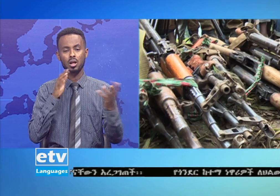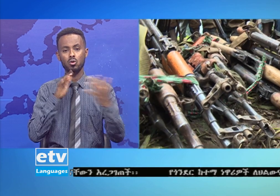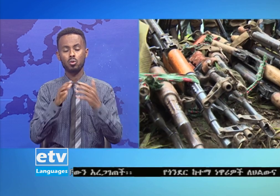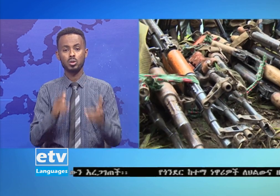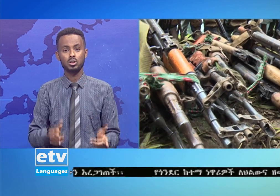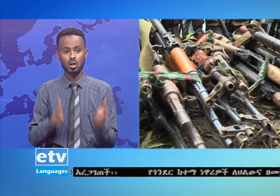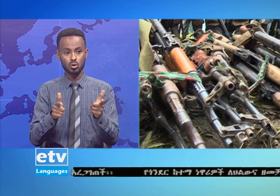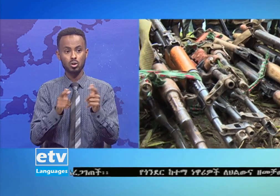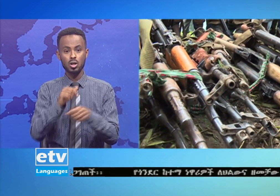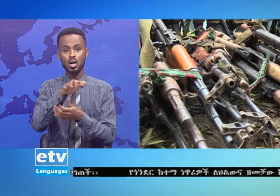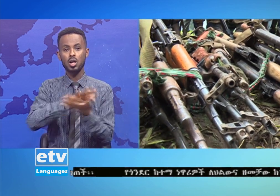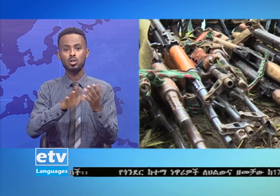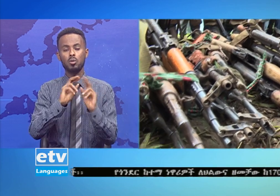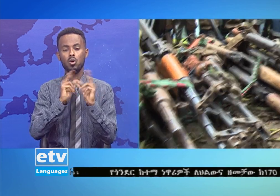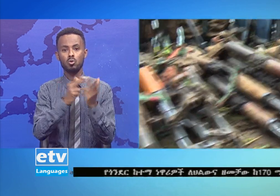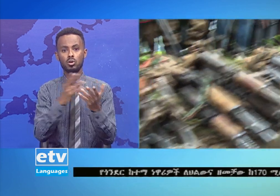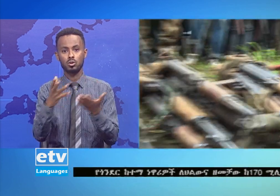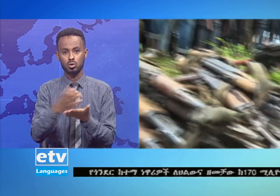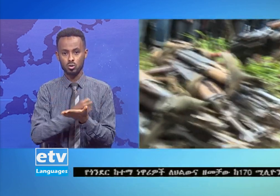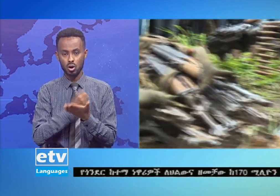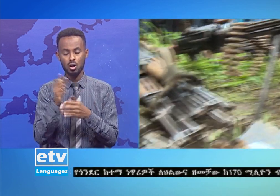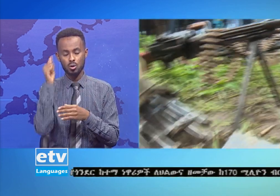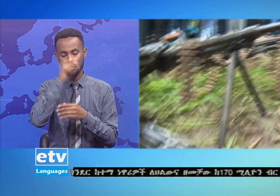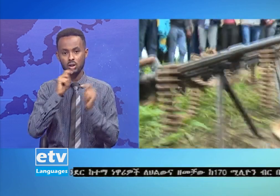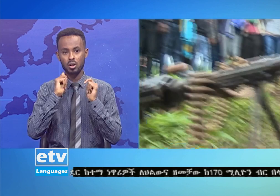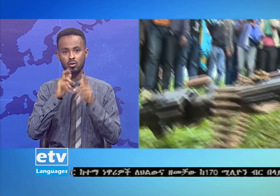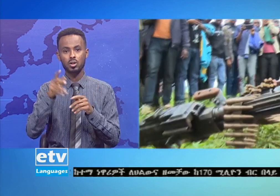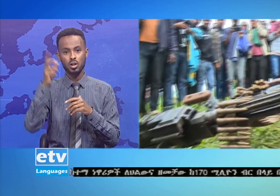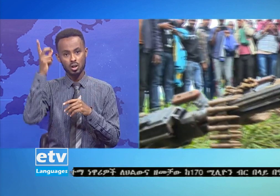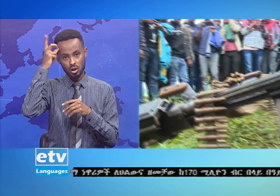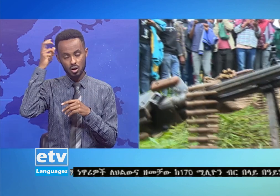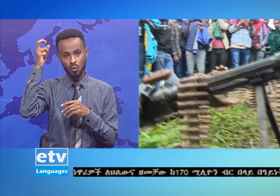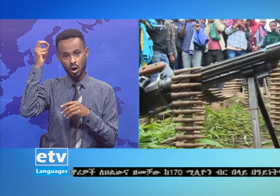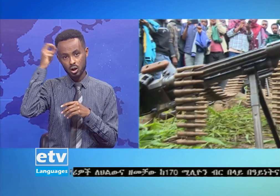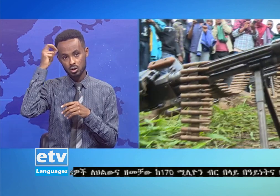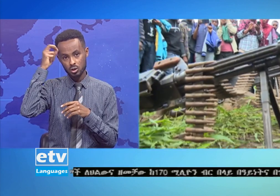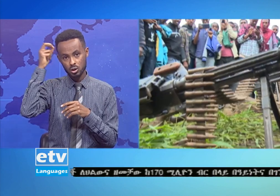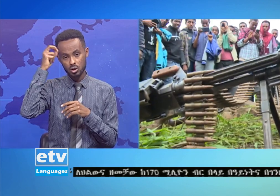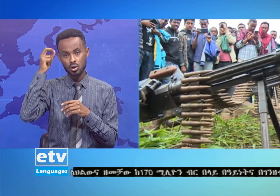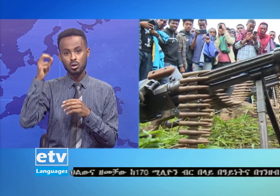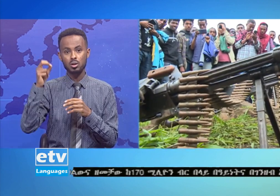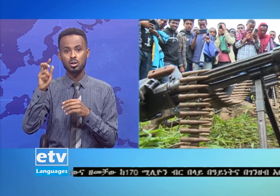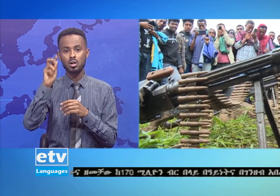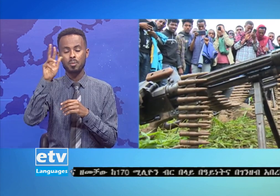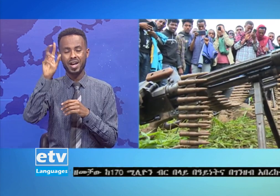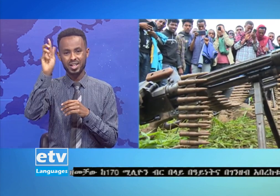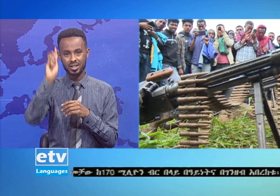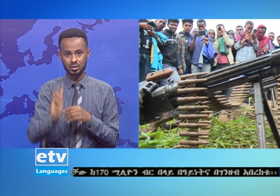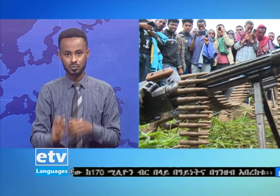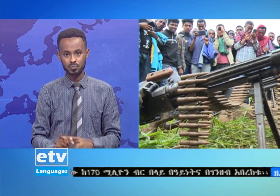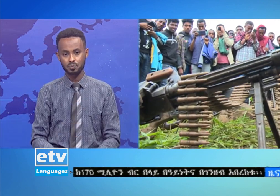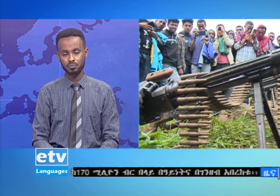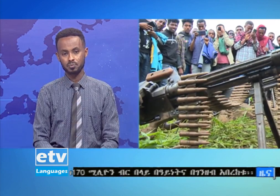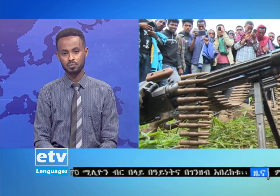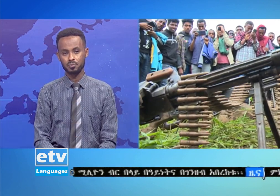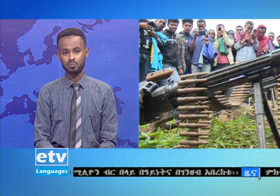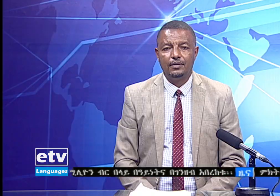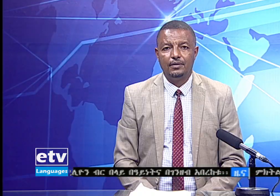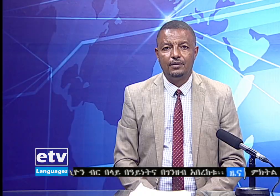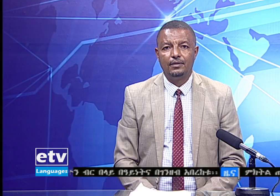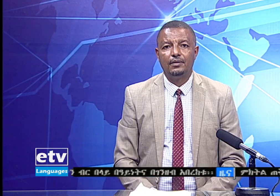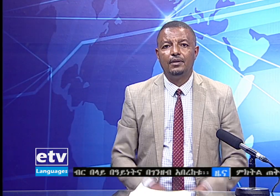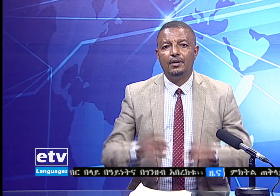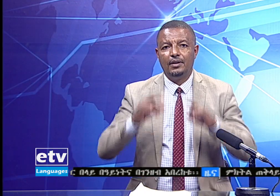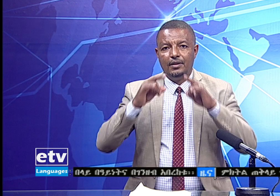መሳሪያዎችም ከአሸባሪ ቡድኑ ተማርከዋል። ለኢቲቪ ይህነ ዋጋቸው ከደባርቅ።